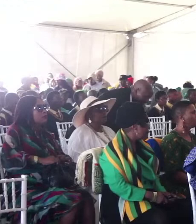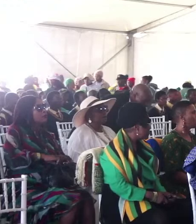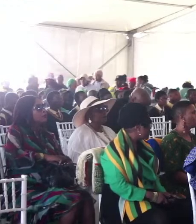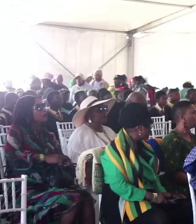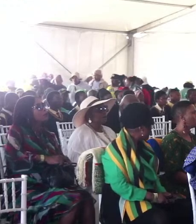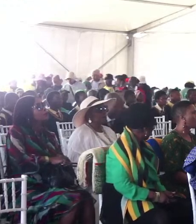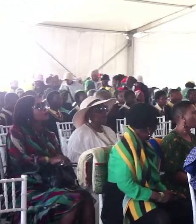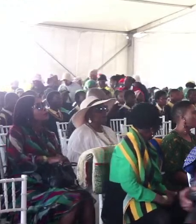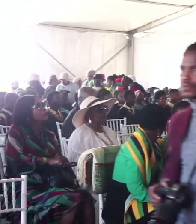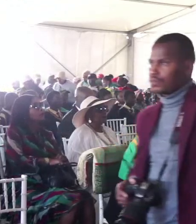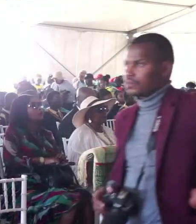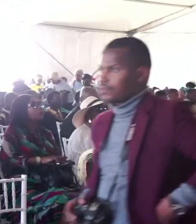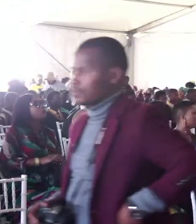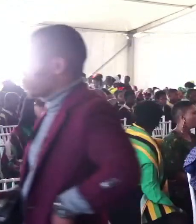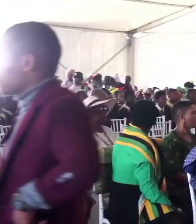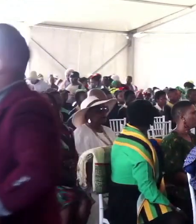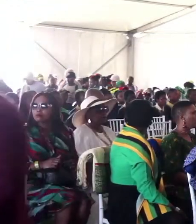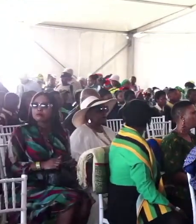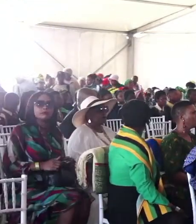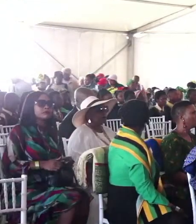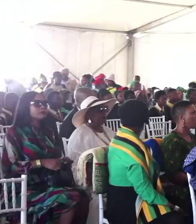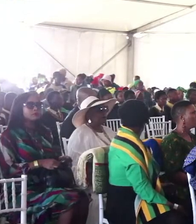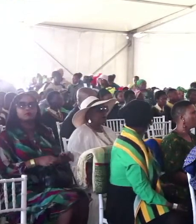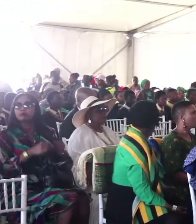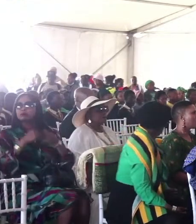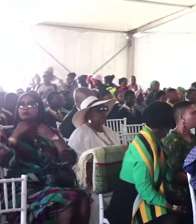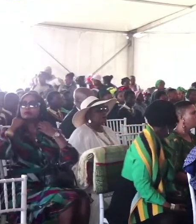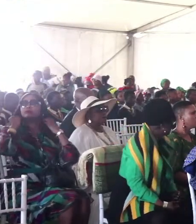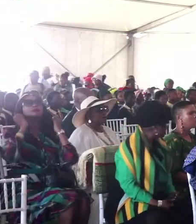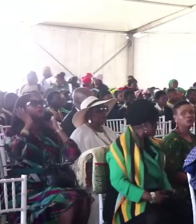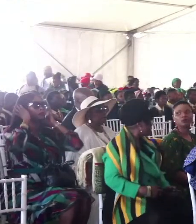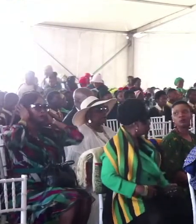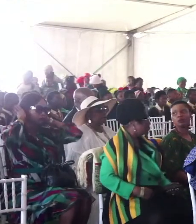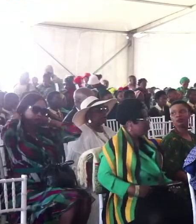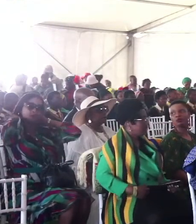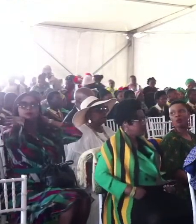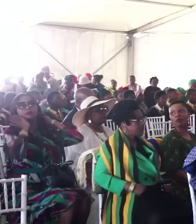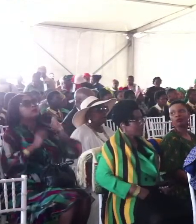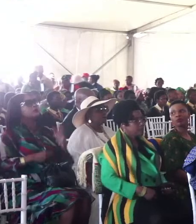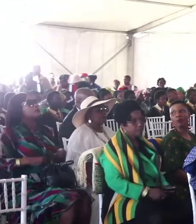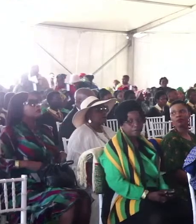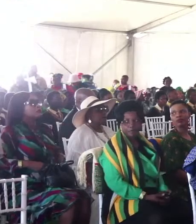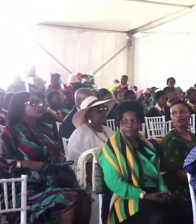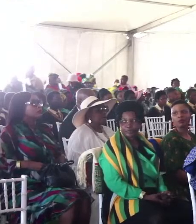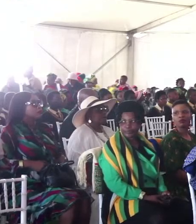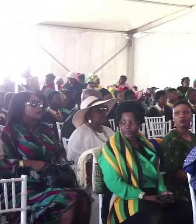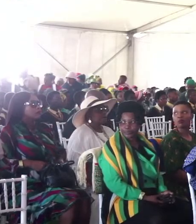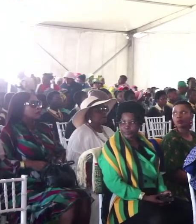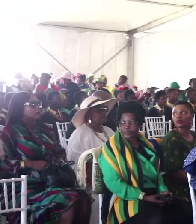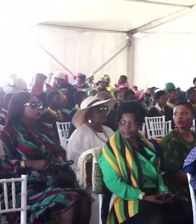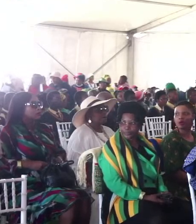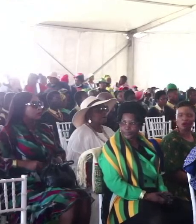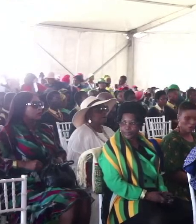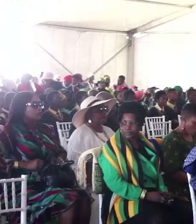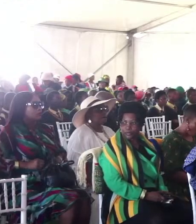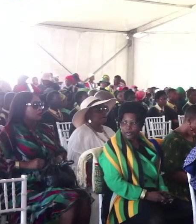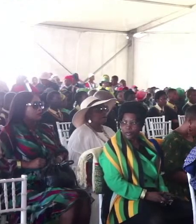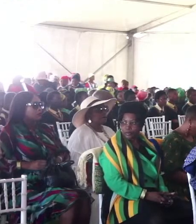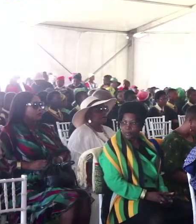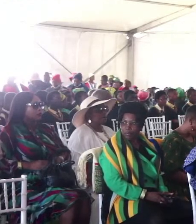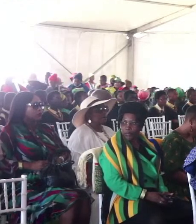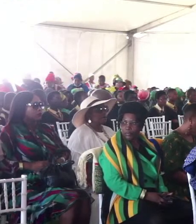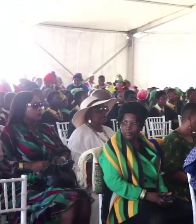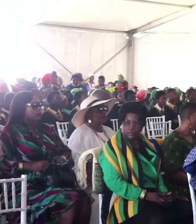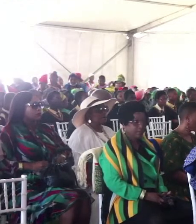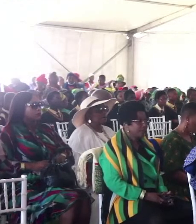pha ngokuzolileyo sithe cwaka sime ngenyawo ukuze sihloniphe inkokheli zethu nje ndizawuthatha